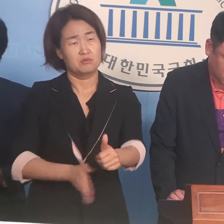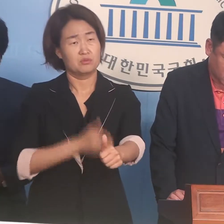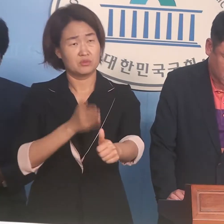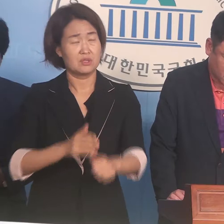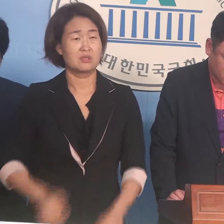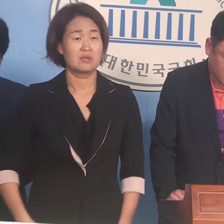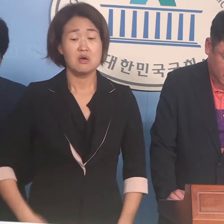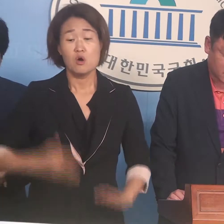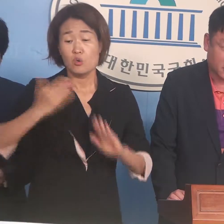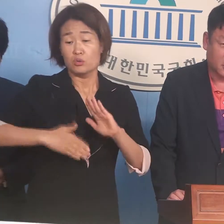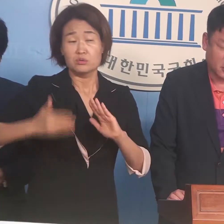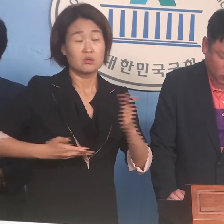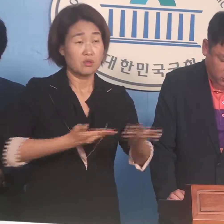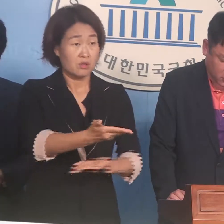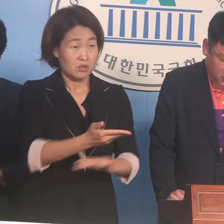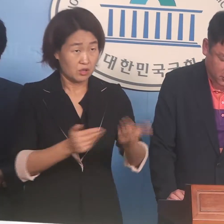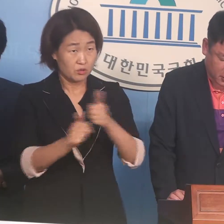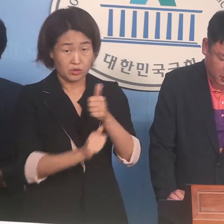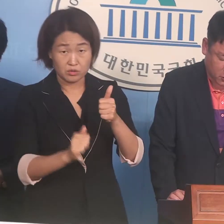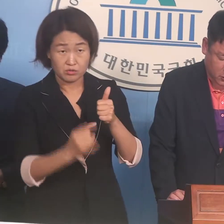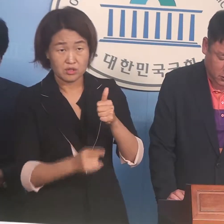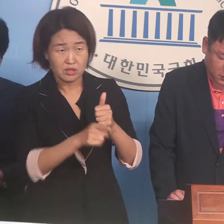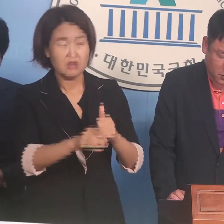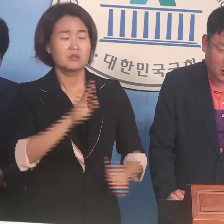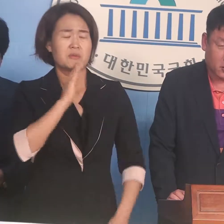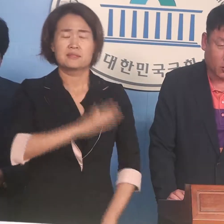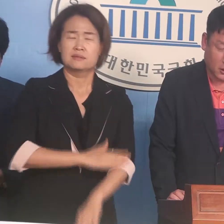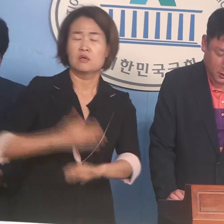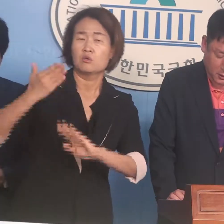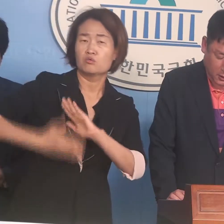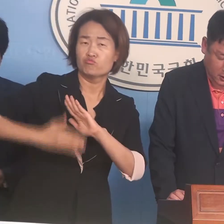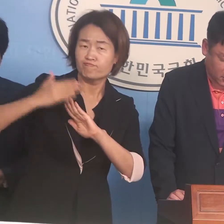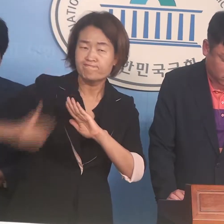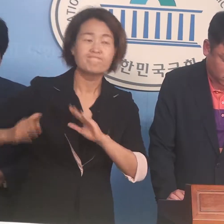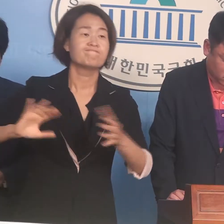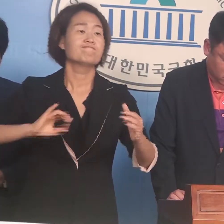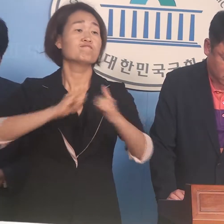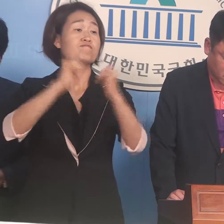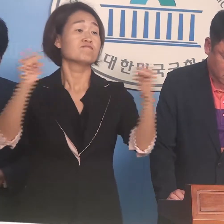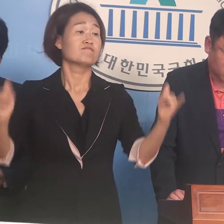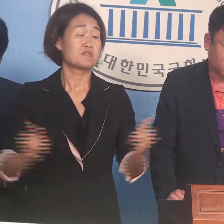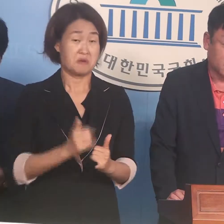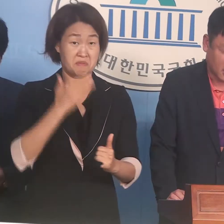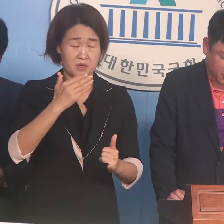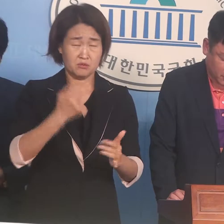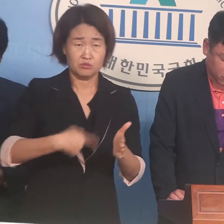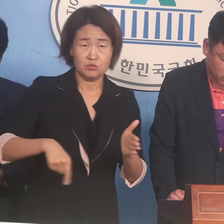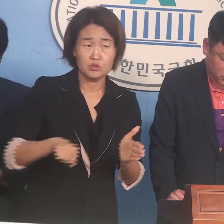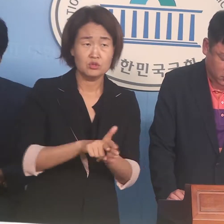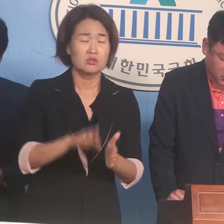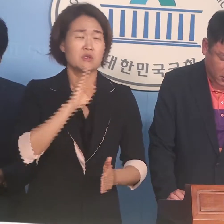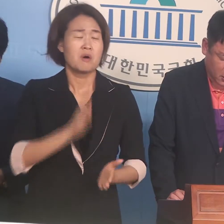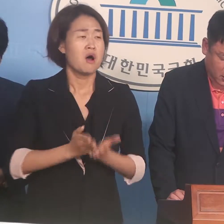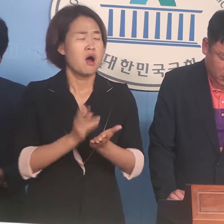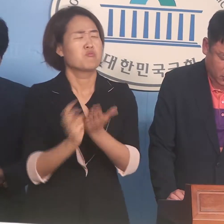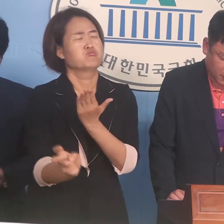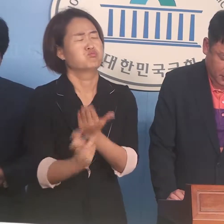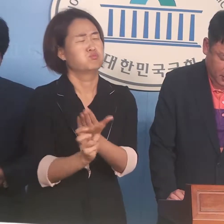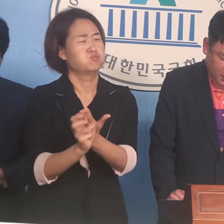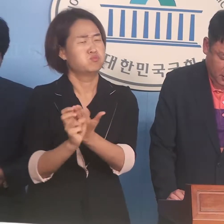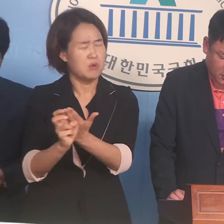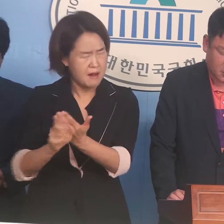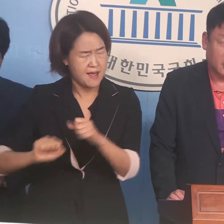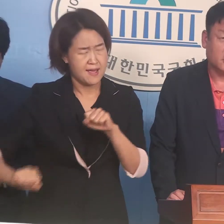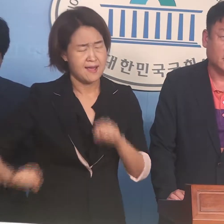신임 공정거래위원장께서는 공정경제가 이루어지는 공정한 사회가 될 수 있도록 조선산업의 불공정